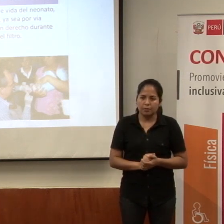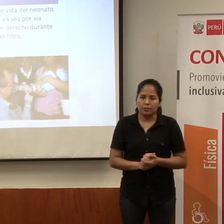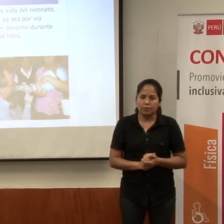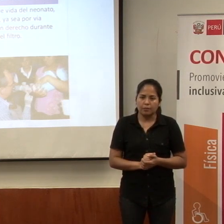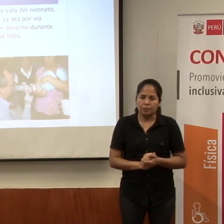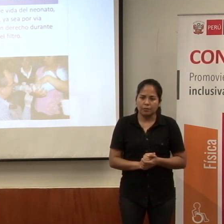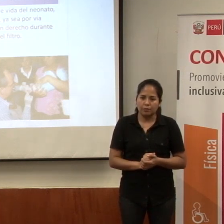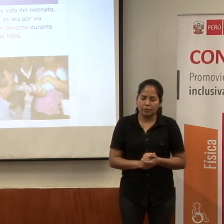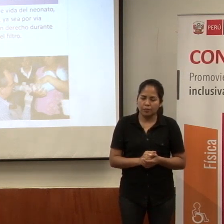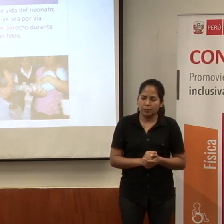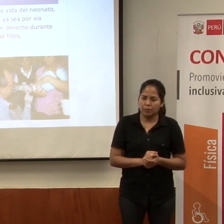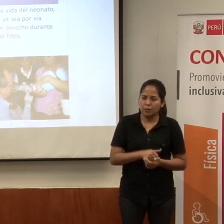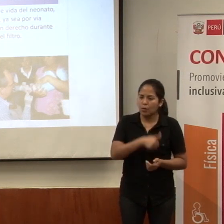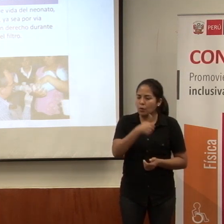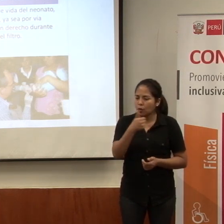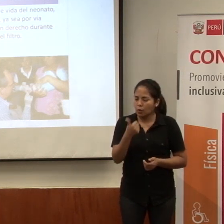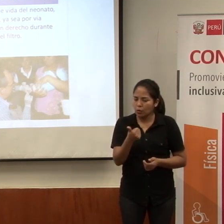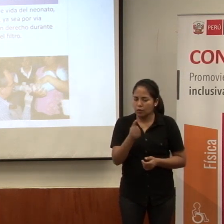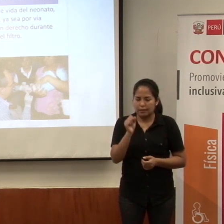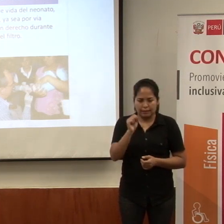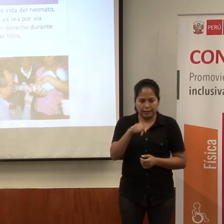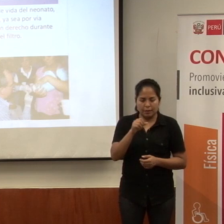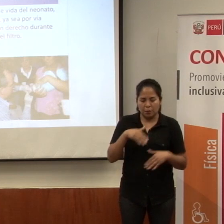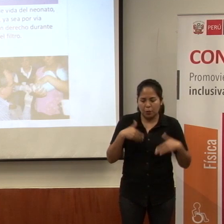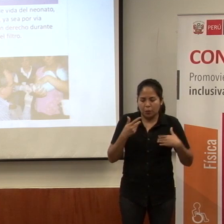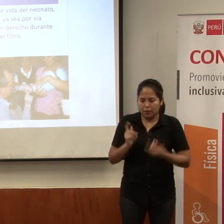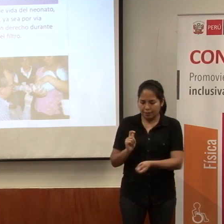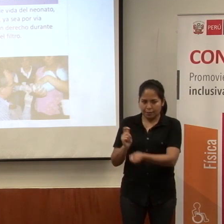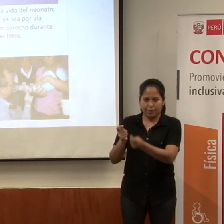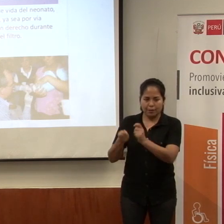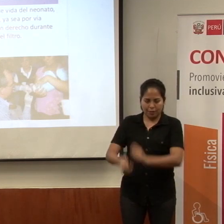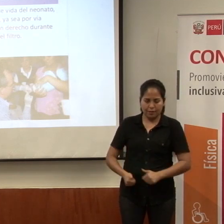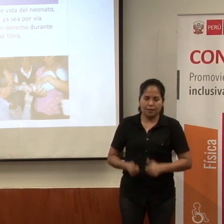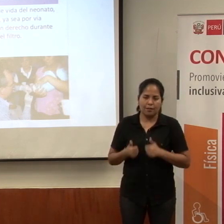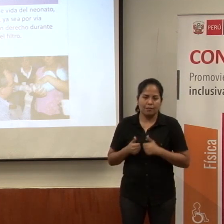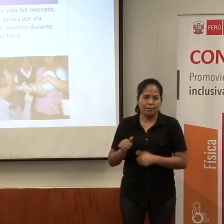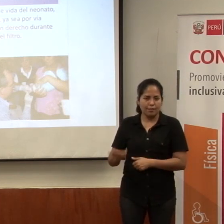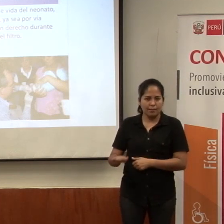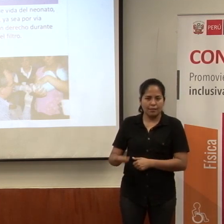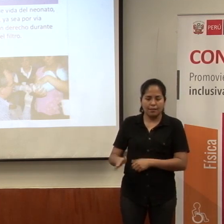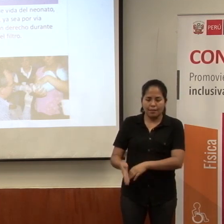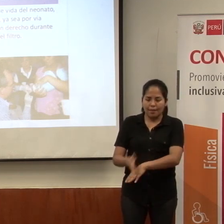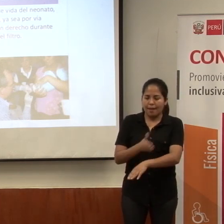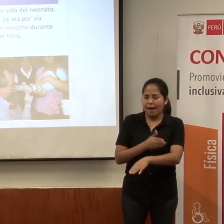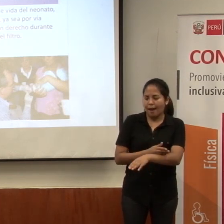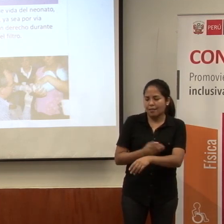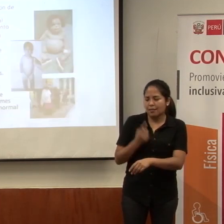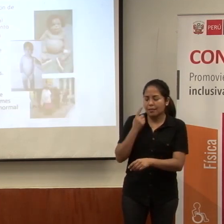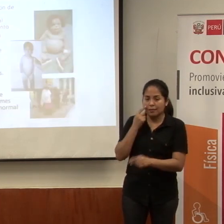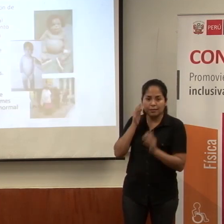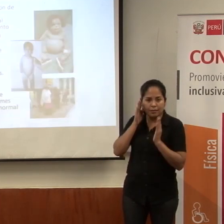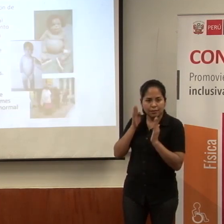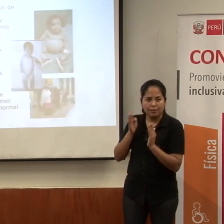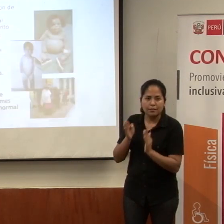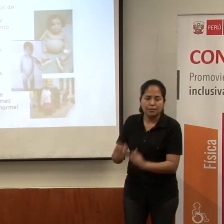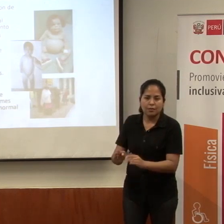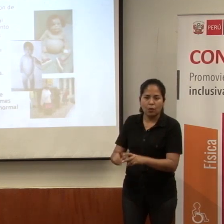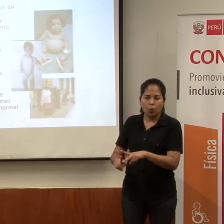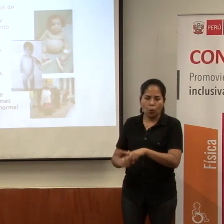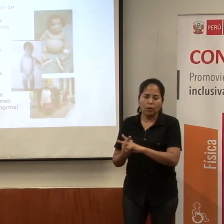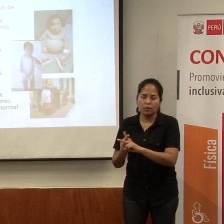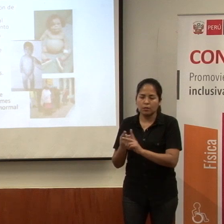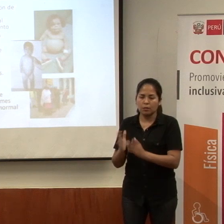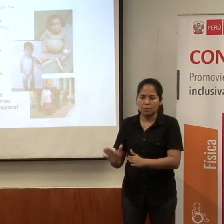en otras sí se puede hacer que la calidad de vida del niño mejore en la medida de que se detecte precozmente. Y son, por